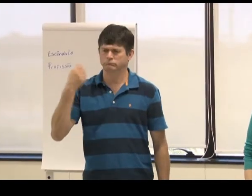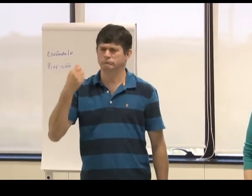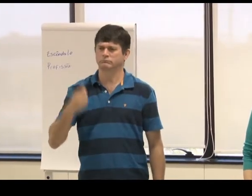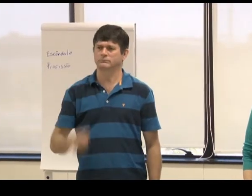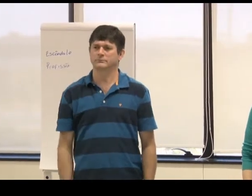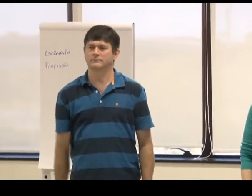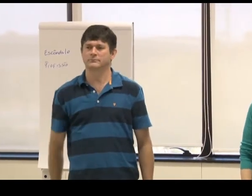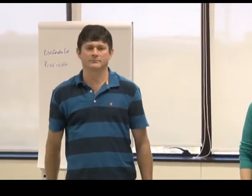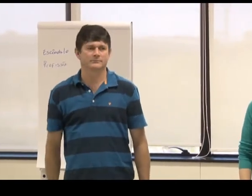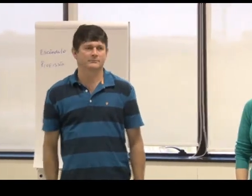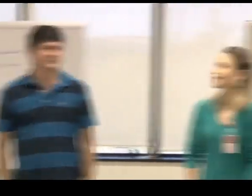Trocou?